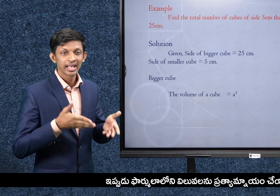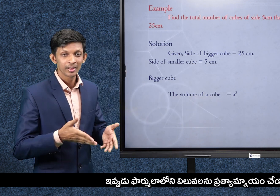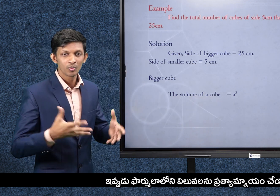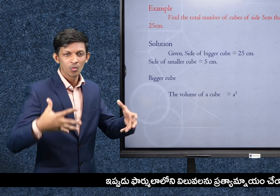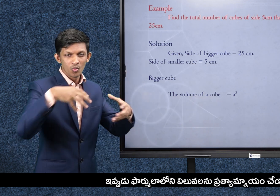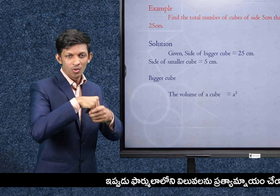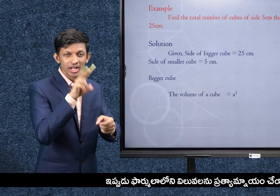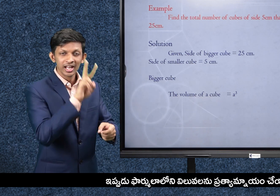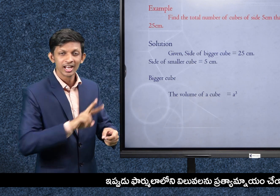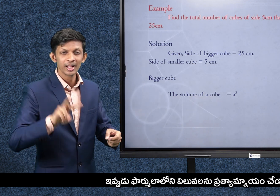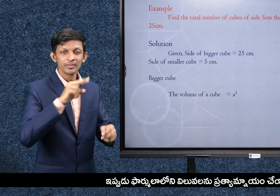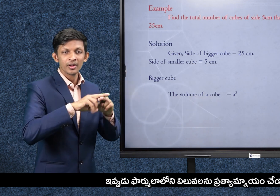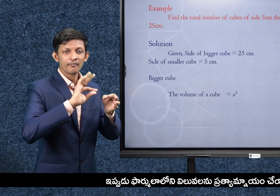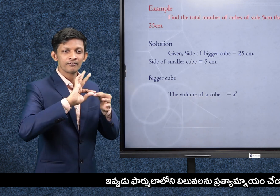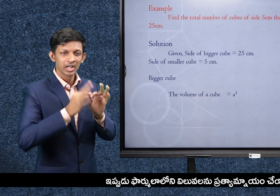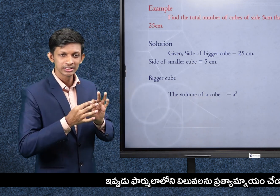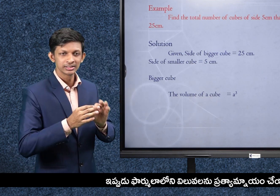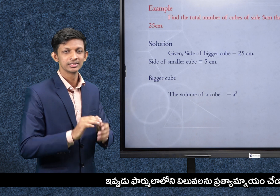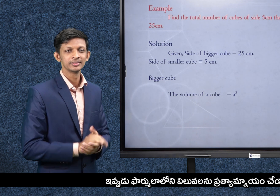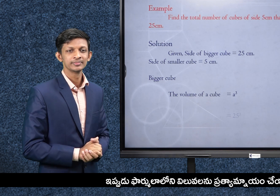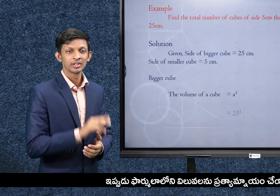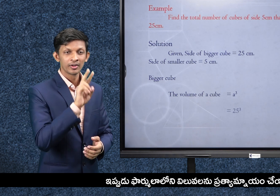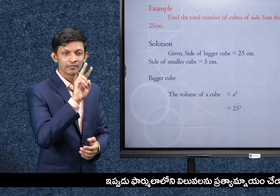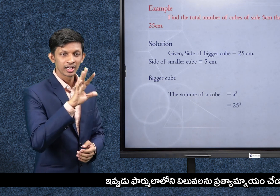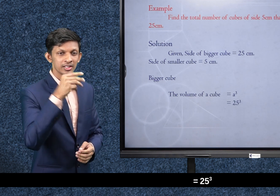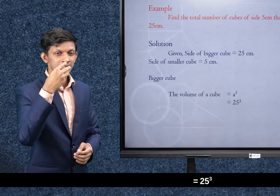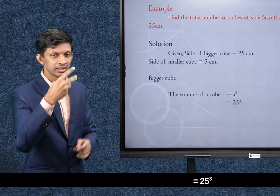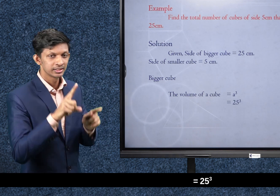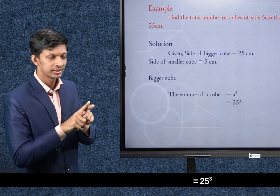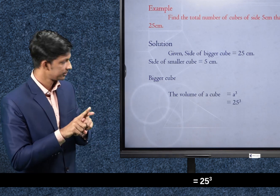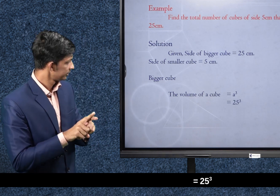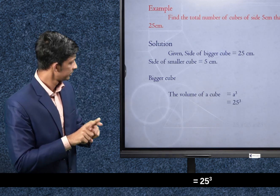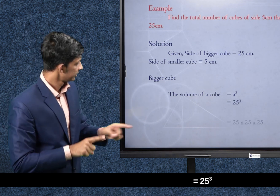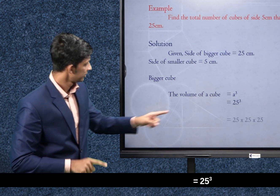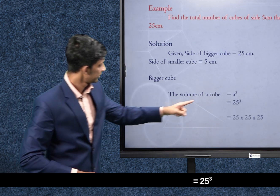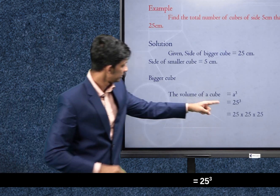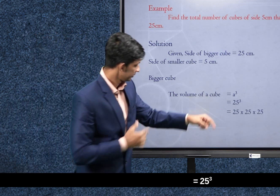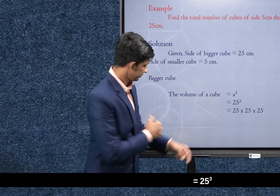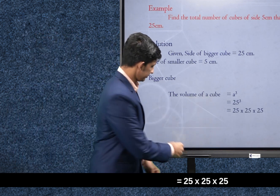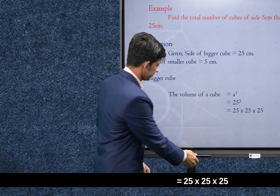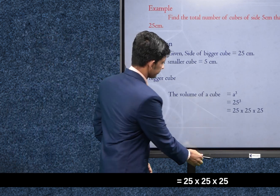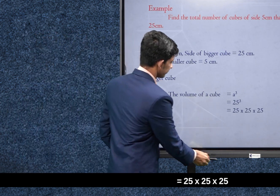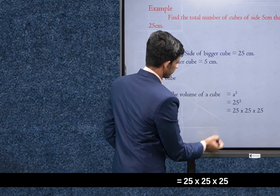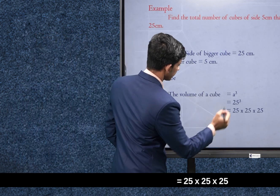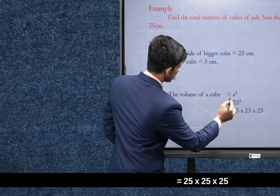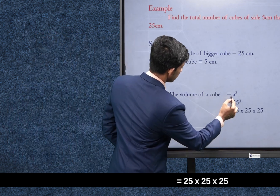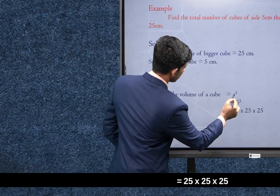ఇప్పుడు ఫార్ములాలో విలువని ప్రత్యామ్నాయం చేద్దాం. 25 హోల్ క్యూబ్ = 25